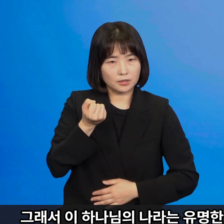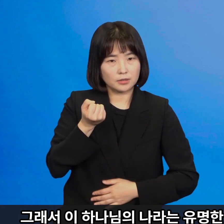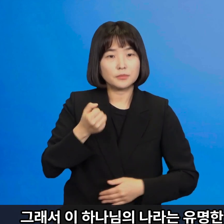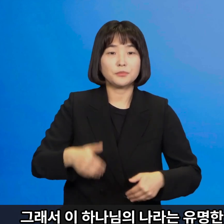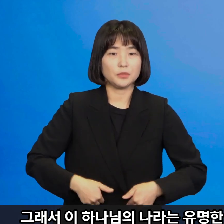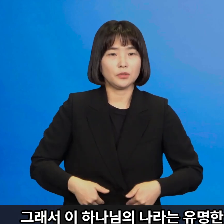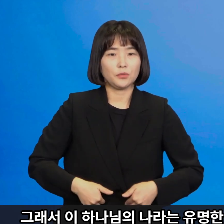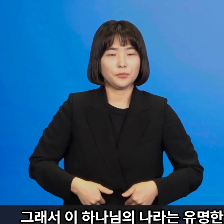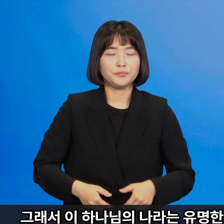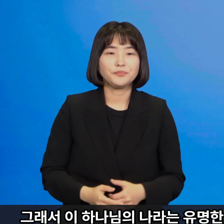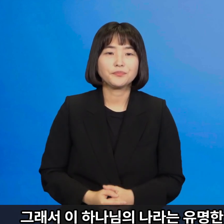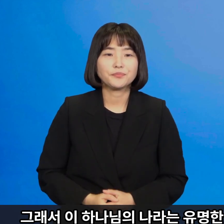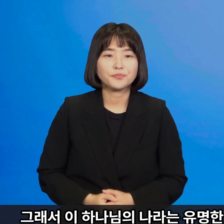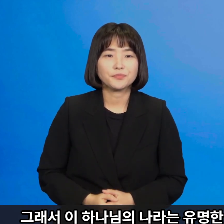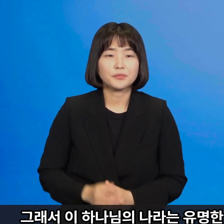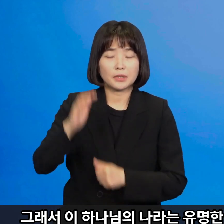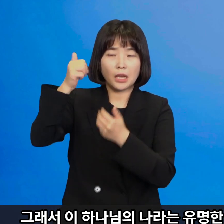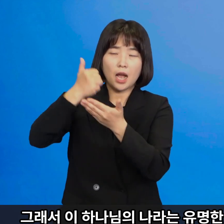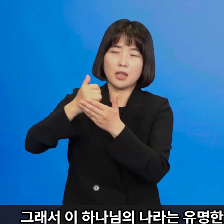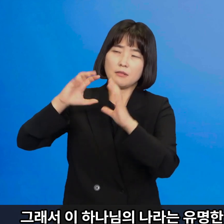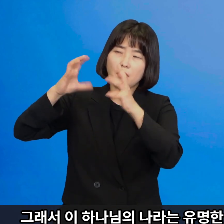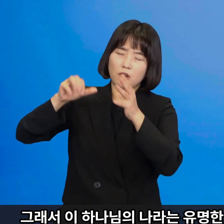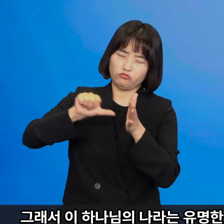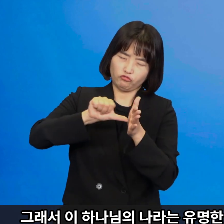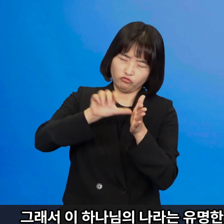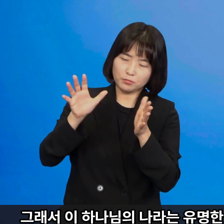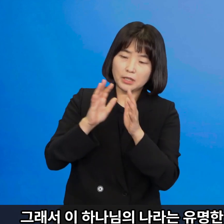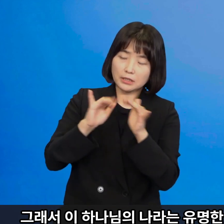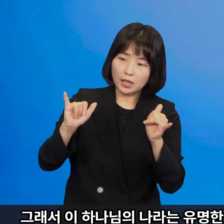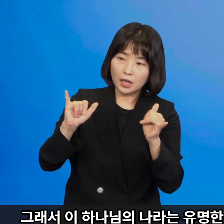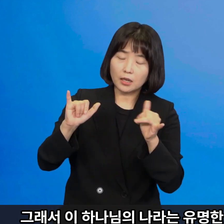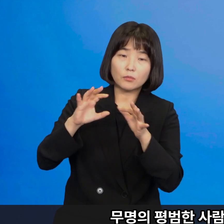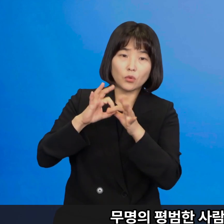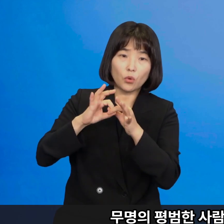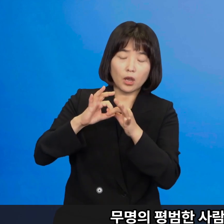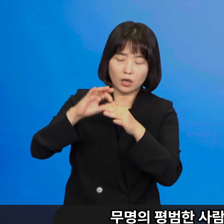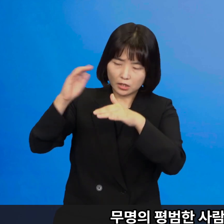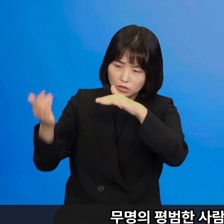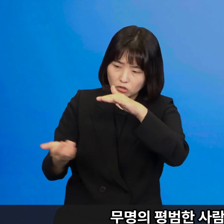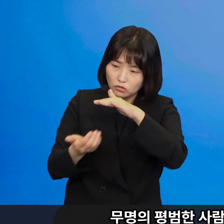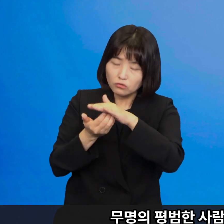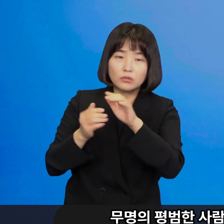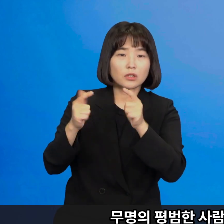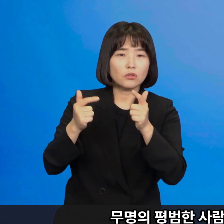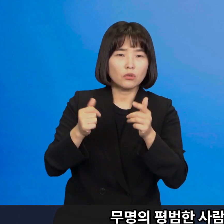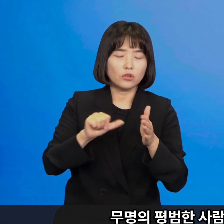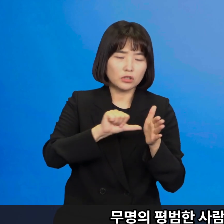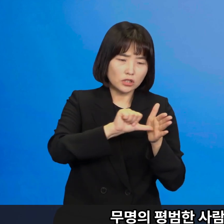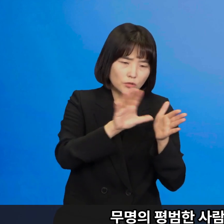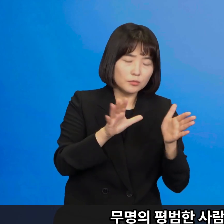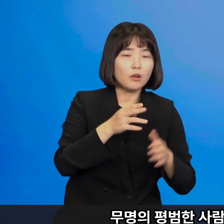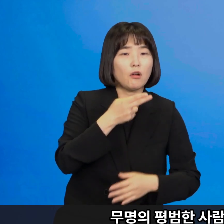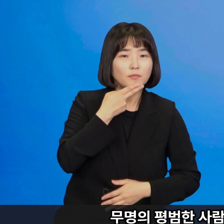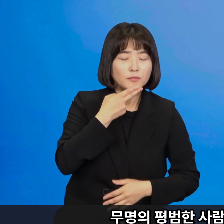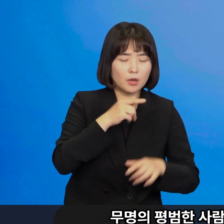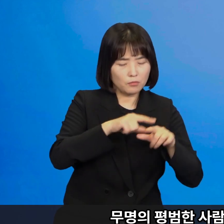그래서 이 하나님의 나라는 유명한 사람들에 의해서 일어난 것이 아니라 무명의 평범한